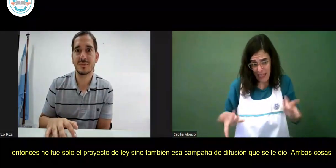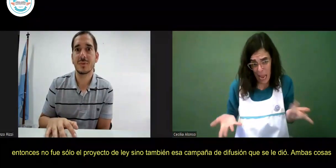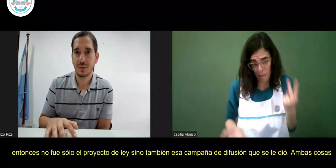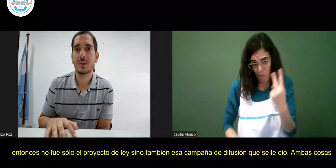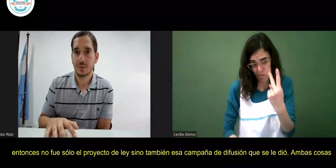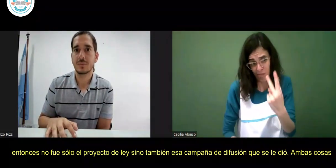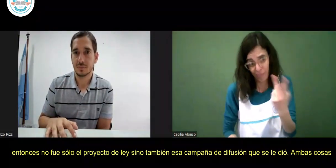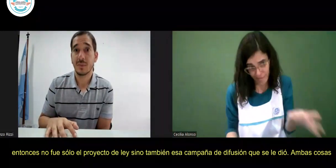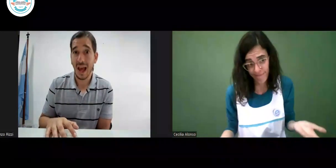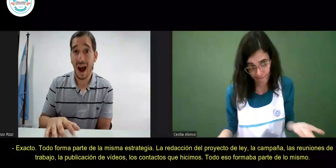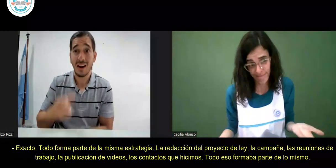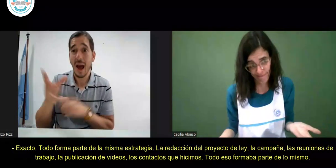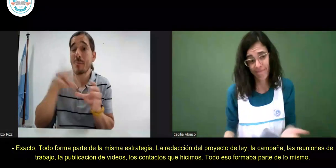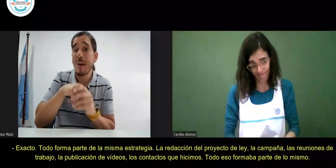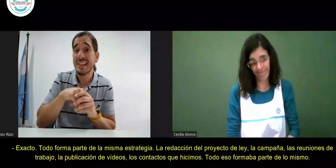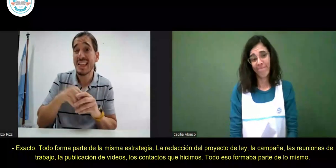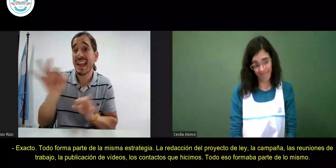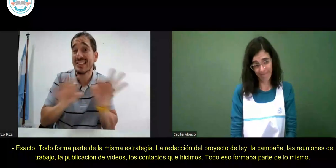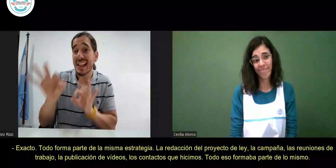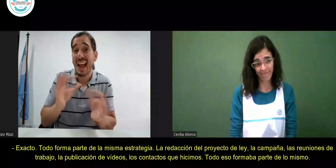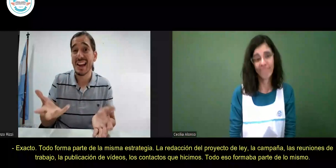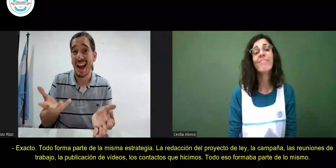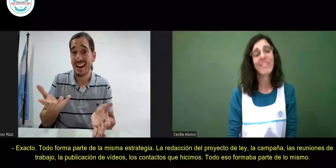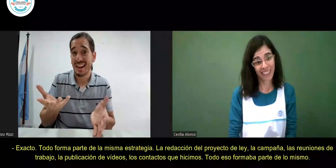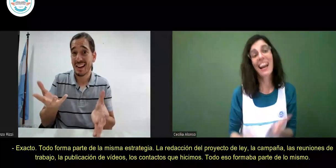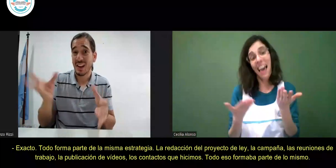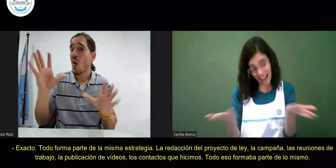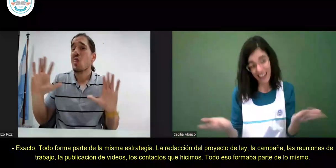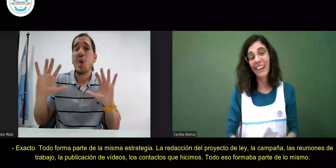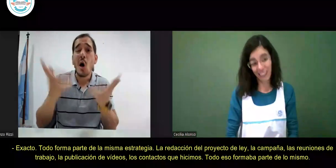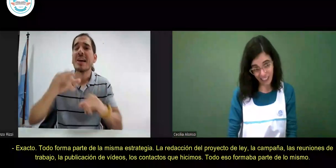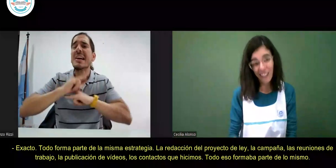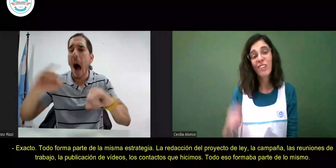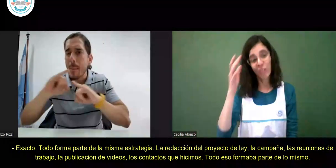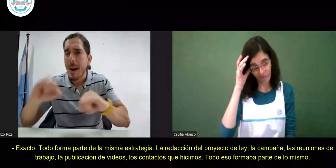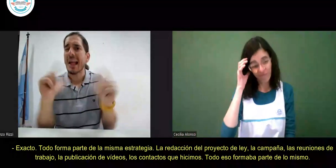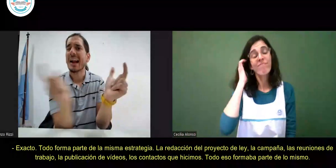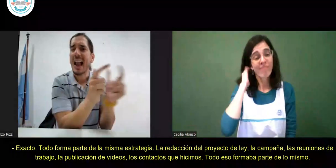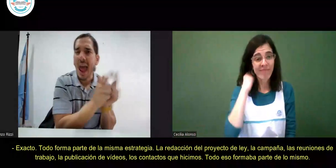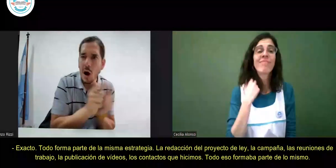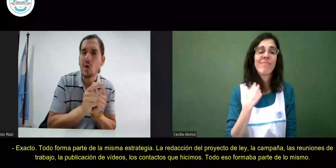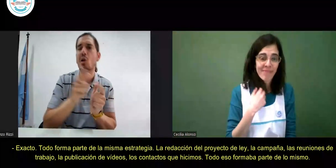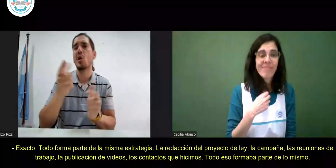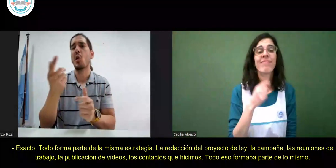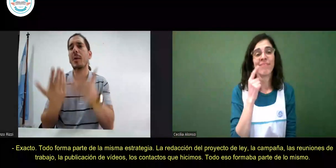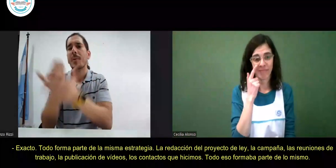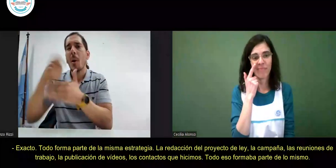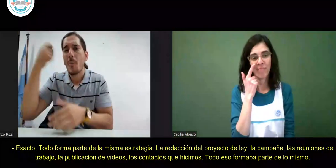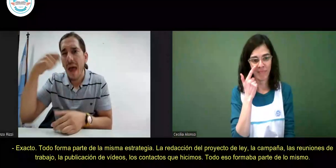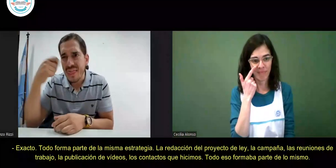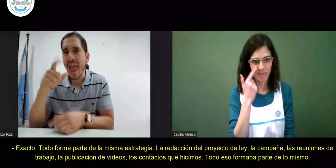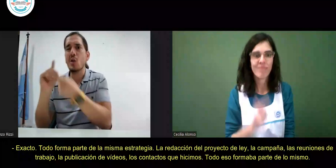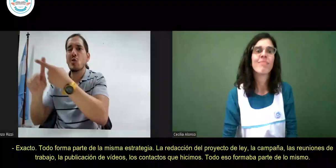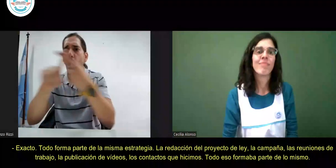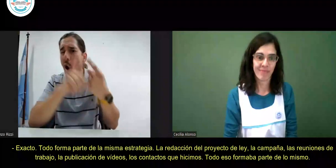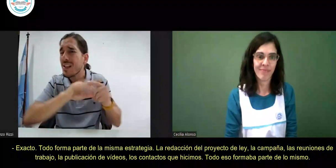esa campaña de difusión que se dio, ambas cosas. Exacto. Todo forma parte de la misma estrategia. La redacción del proyecto de